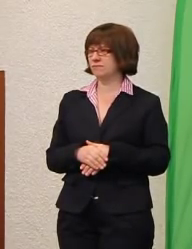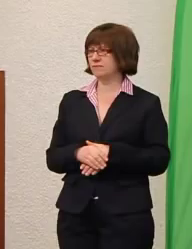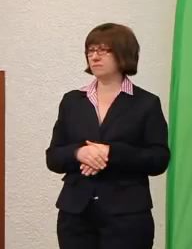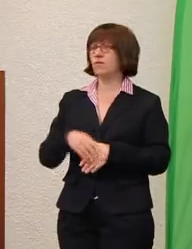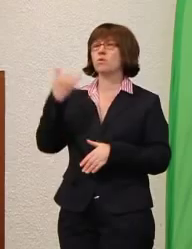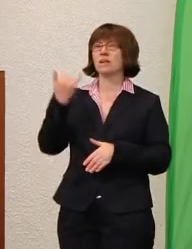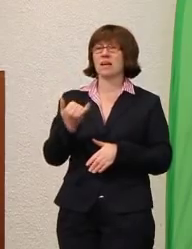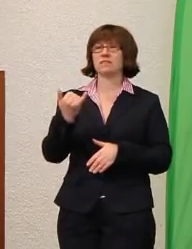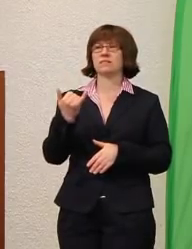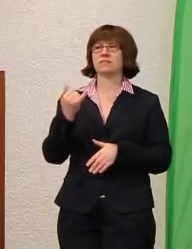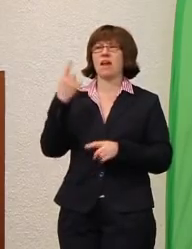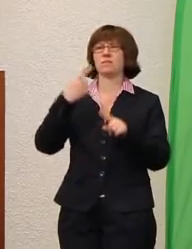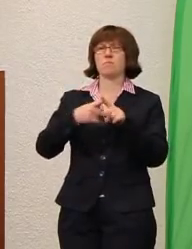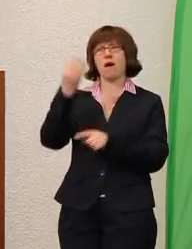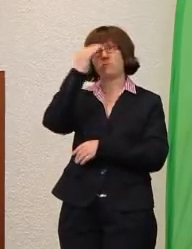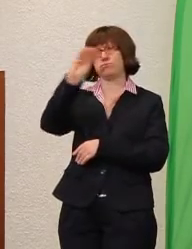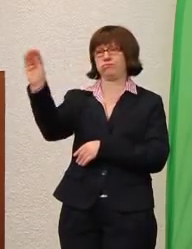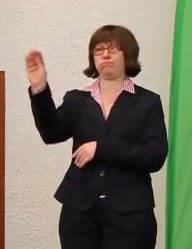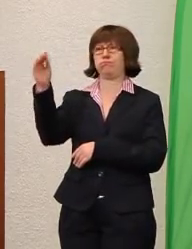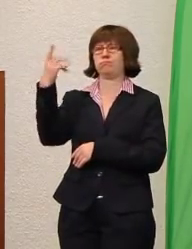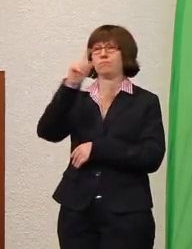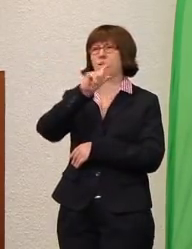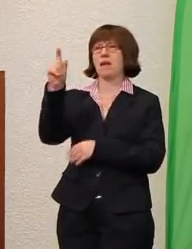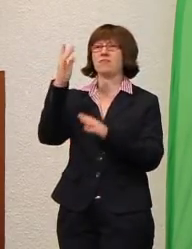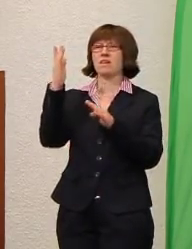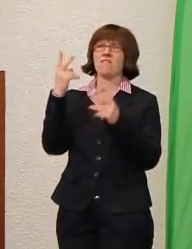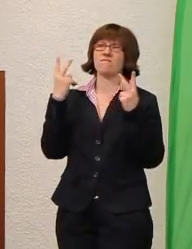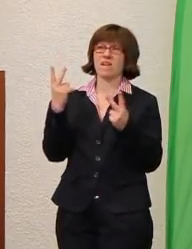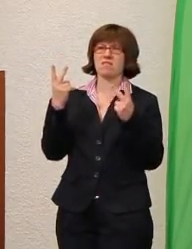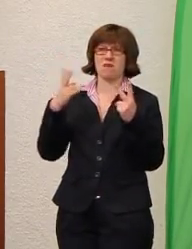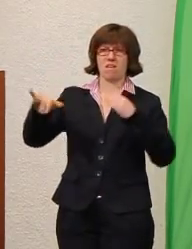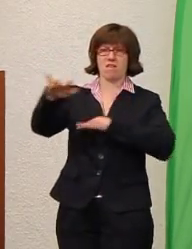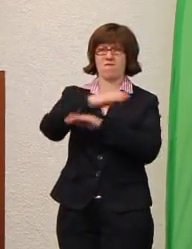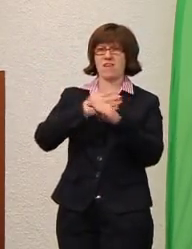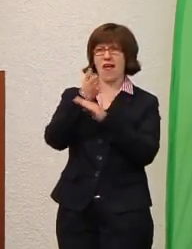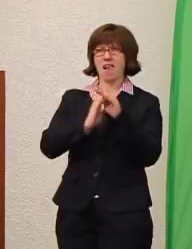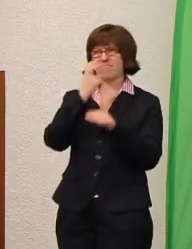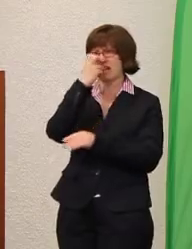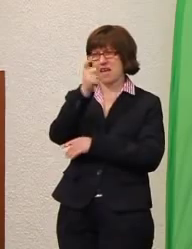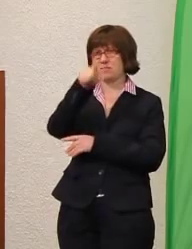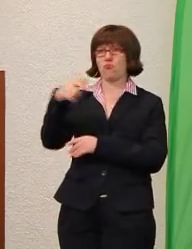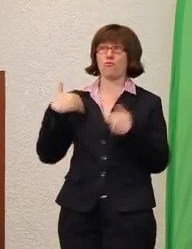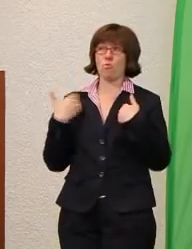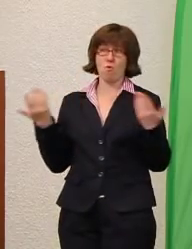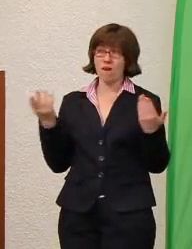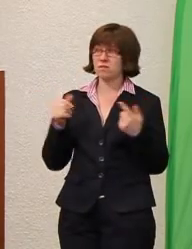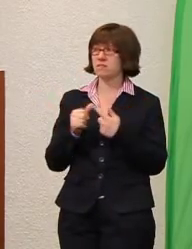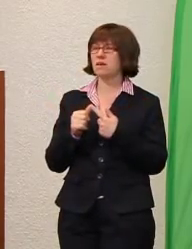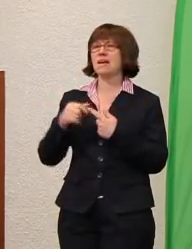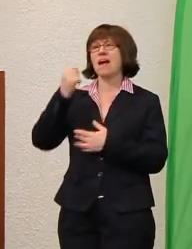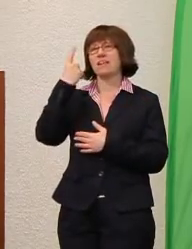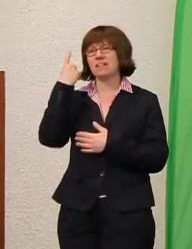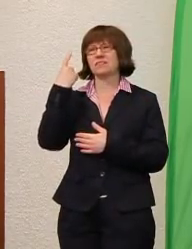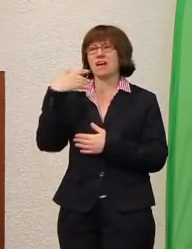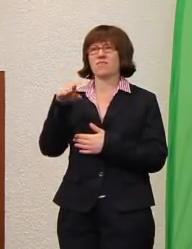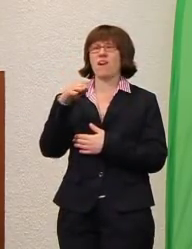Und jetzt kommt erstmal eine Ansage, die entscheidende Hälfte der Gäste hier im Saal freuen wird. Gestern war